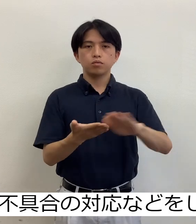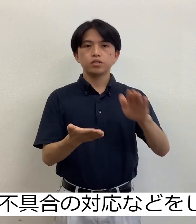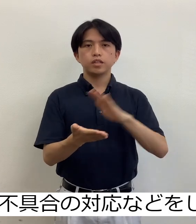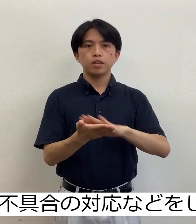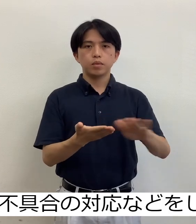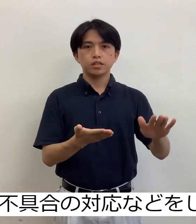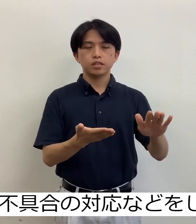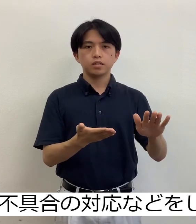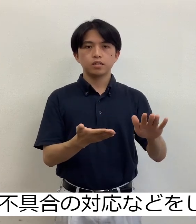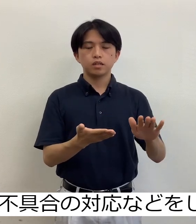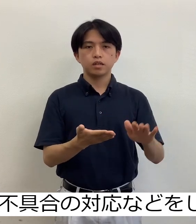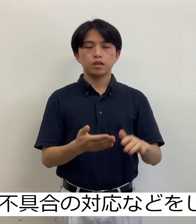しています。